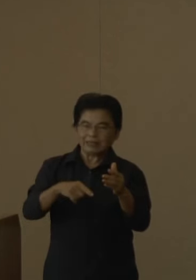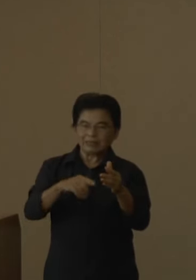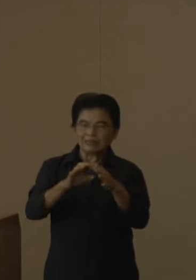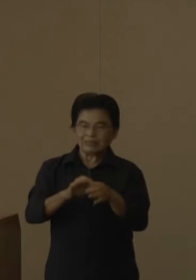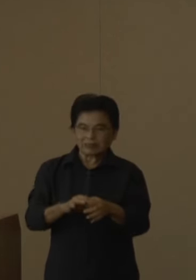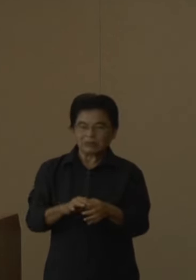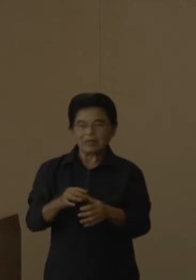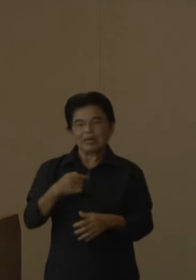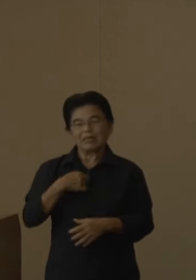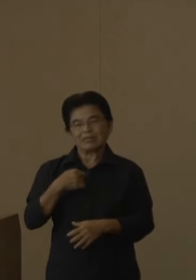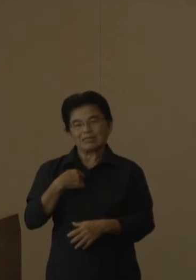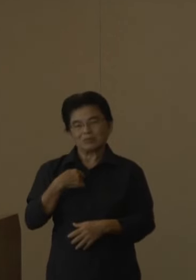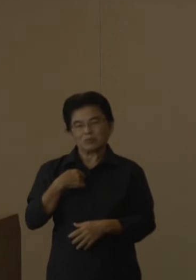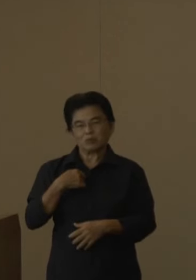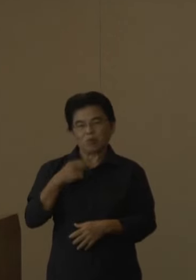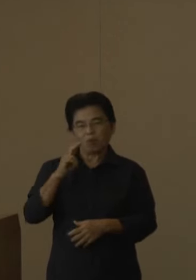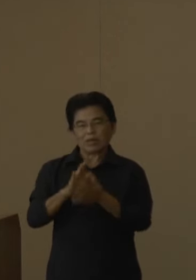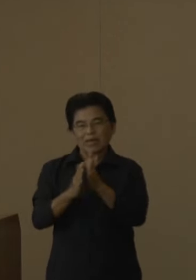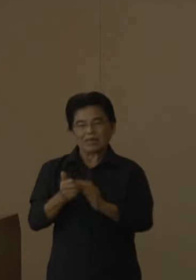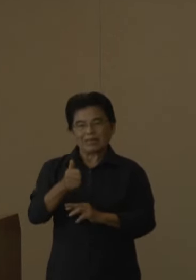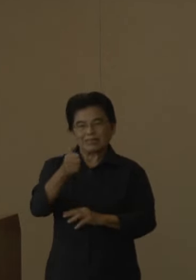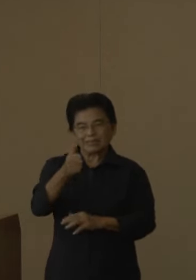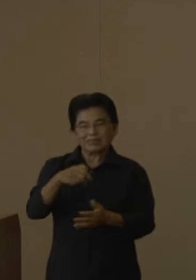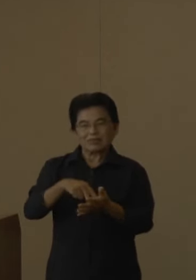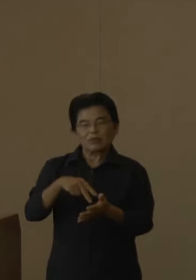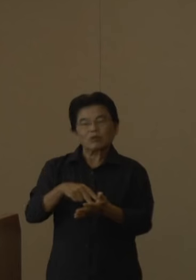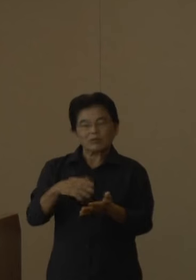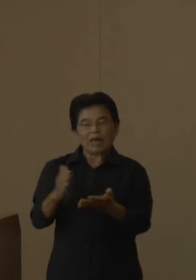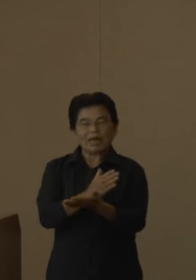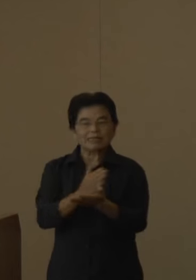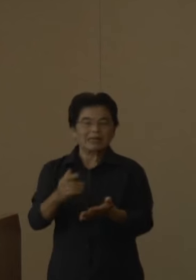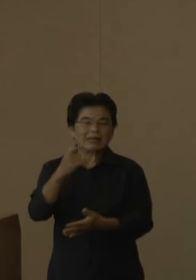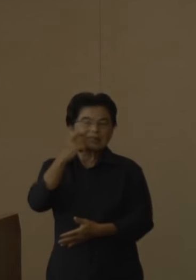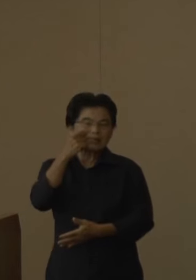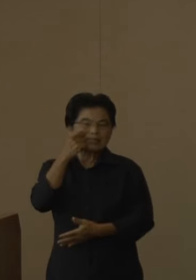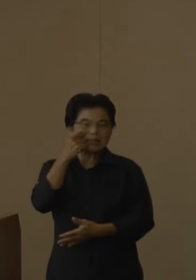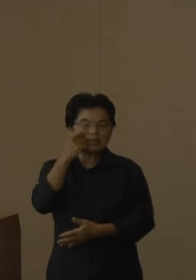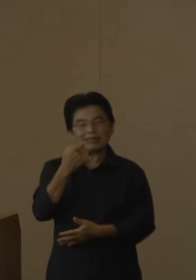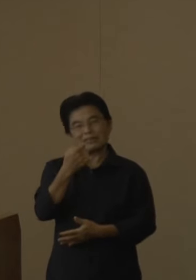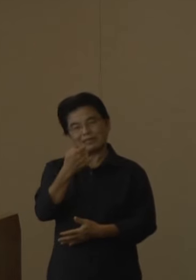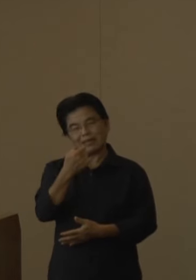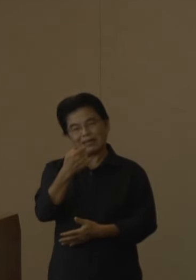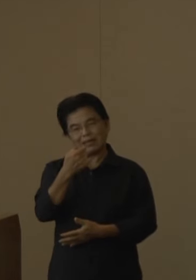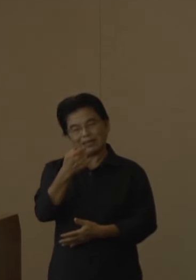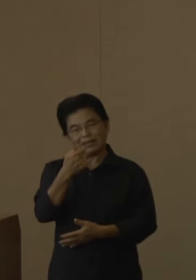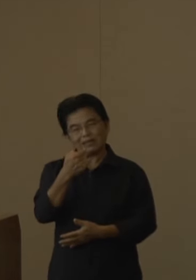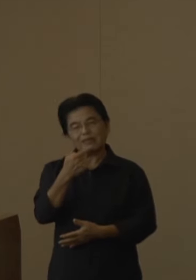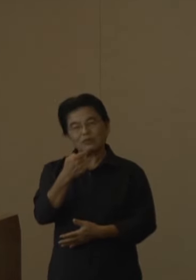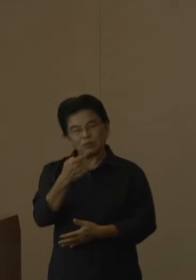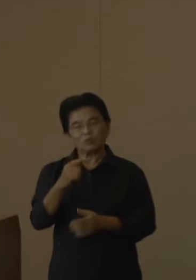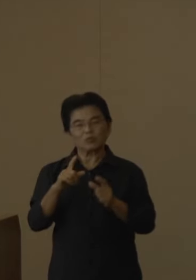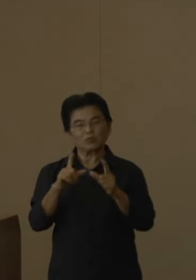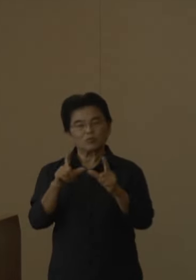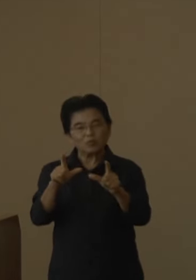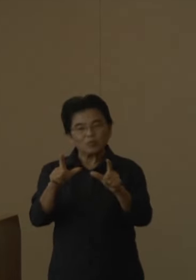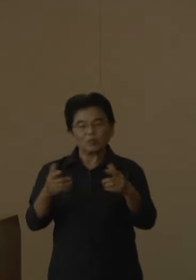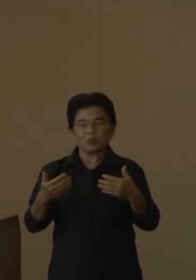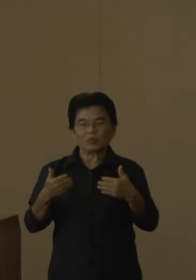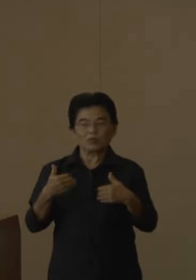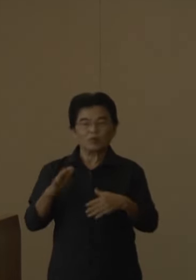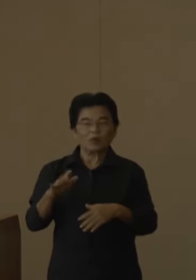一義的に私がそのように判断しなかった、できなかったということを、申請すべきであるというところ